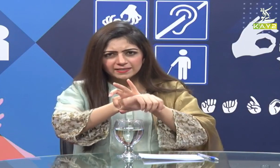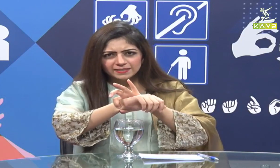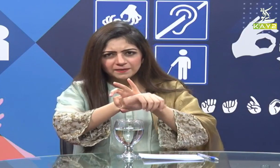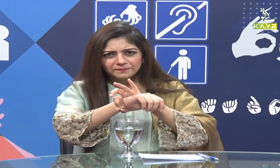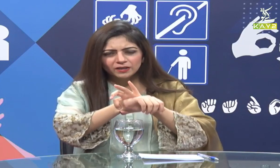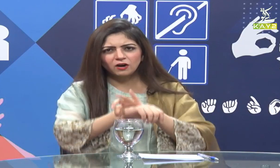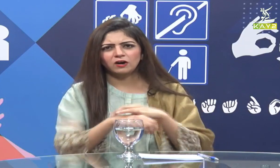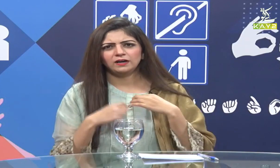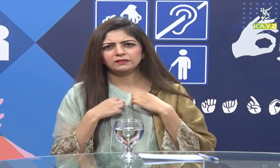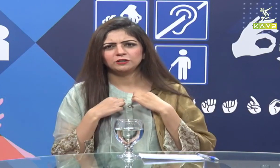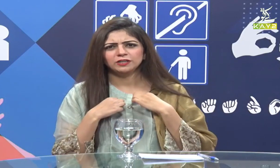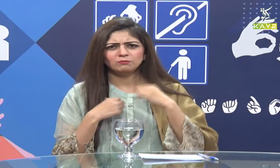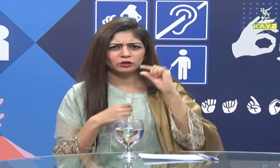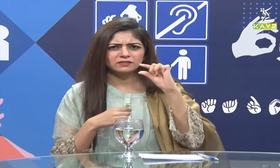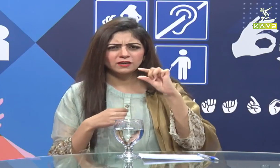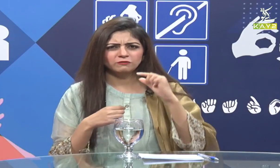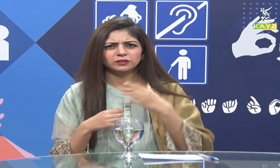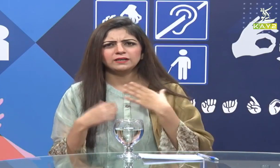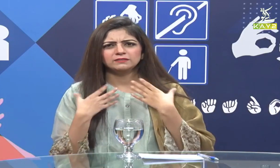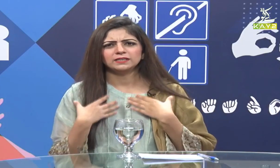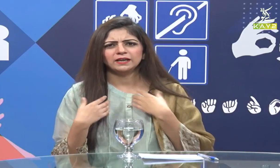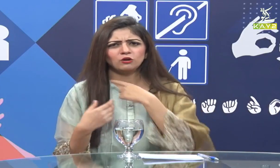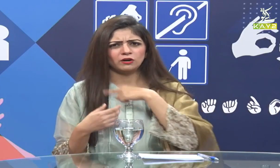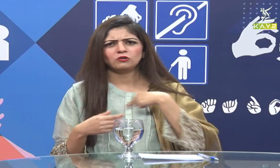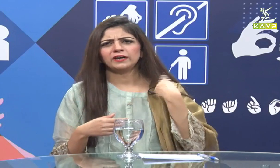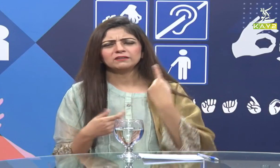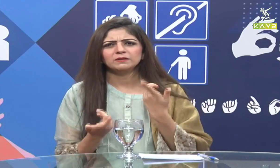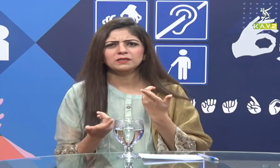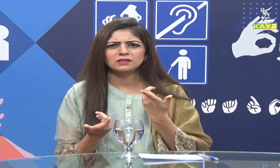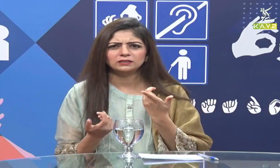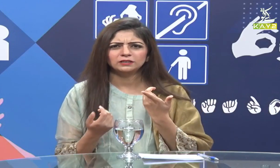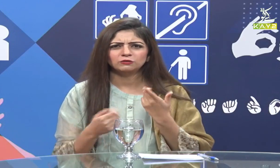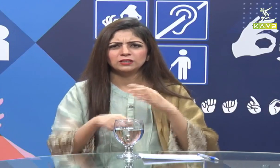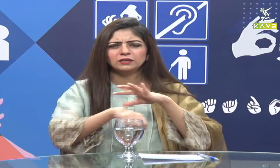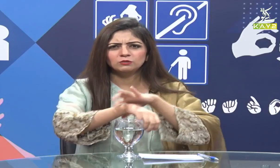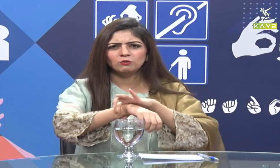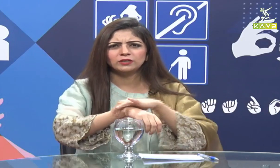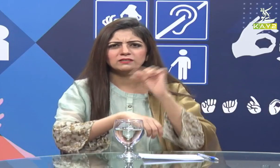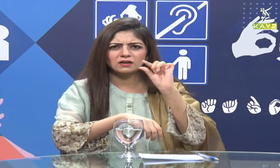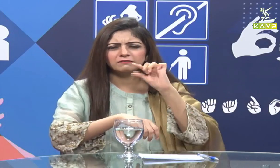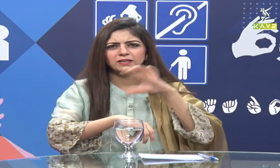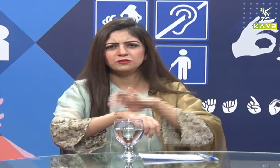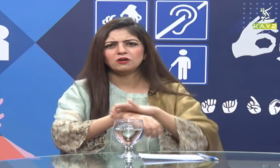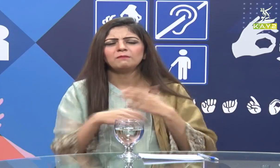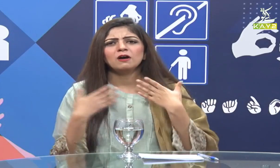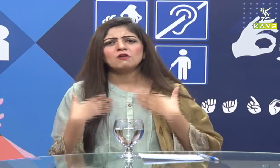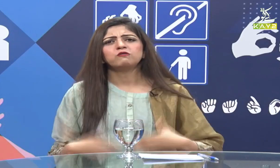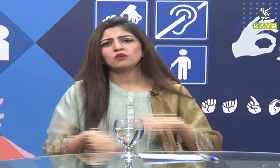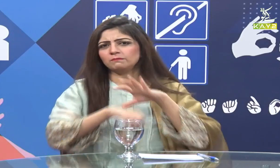ऐसे, और क्योंकि ये मोटा स्टफ़ होता है, ठीक है, और राउंड नेक में भी ज़्यादातर होती है, तो मोटे स्टफ़ वाली जो आप फुल